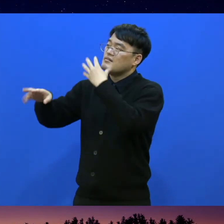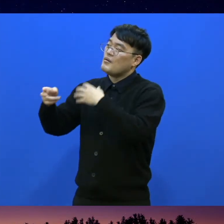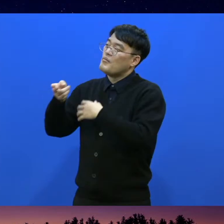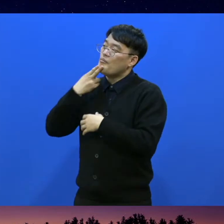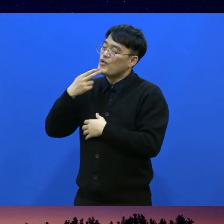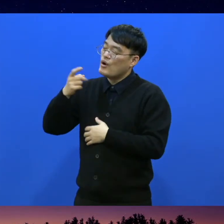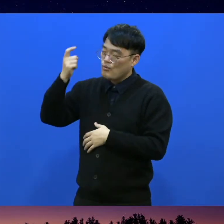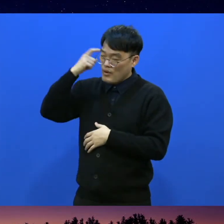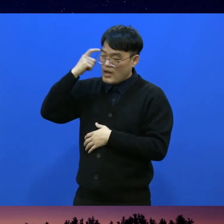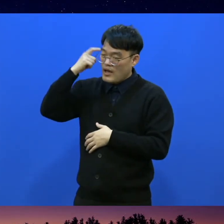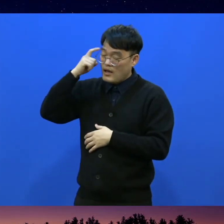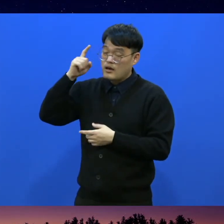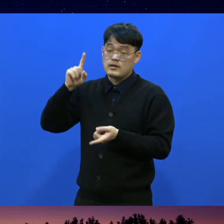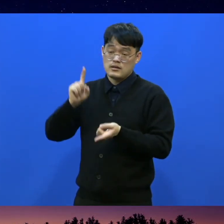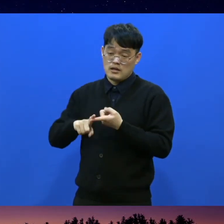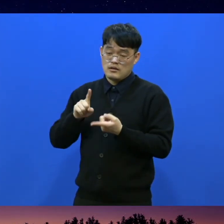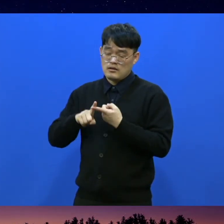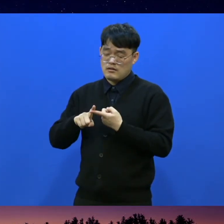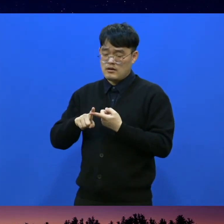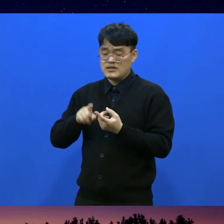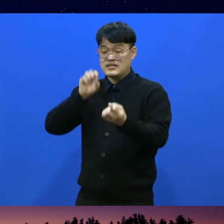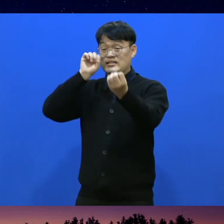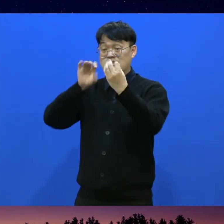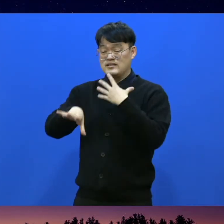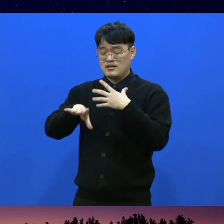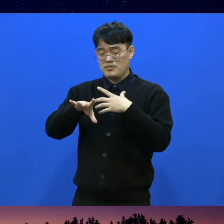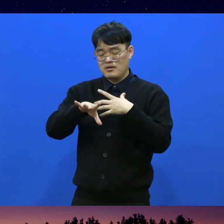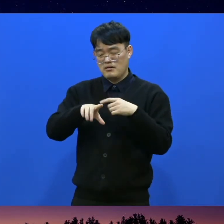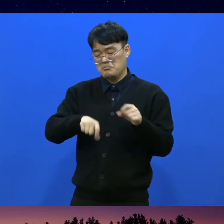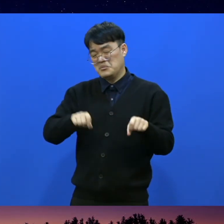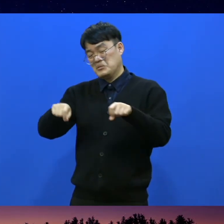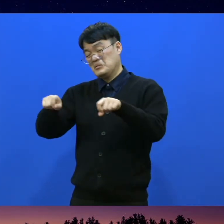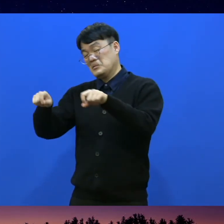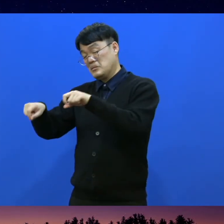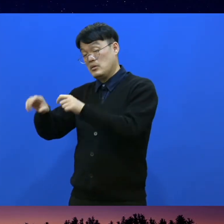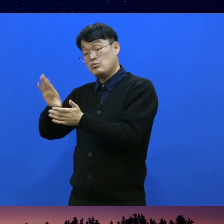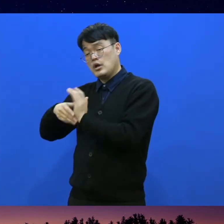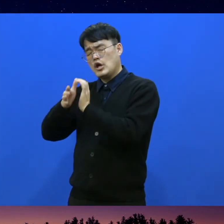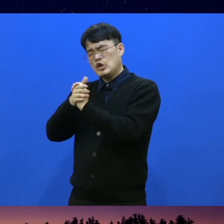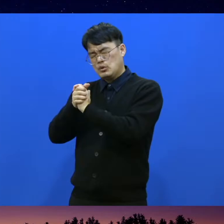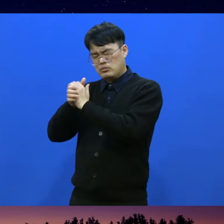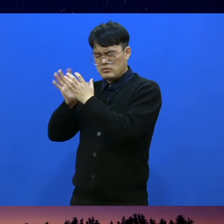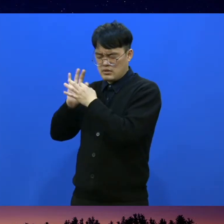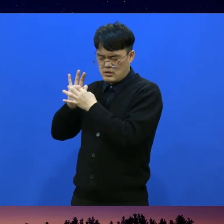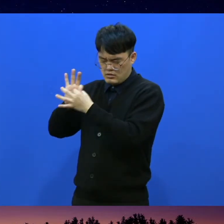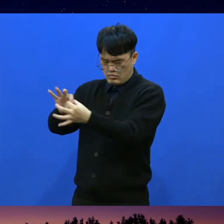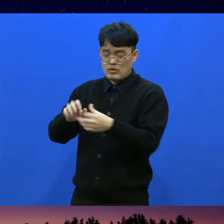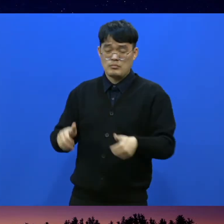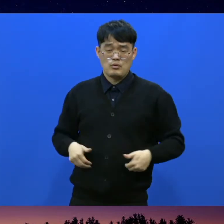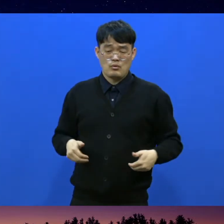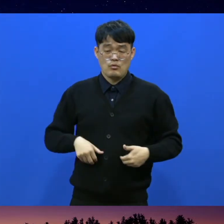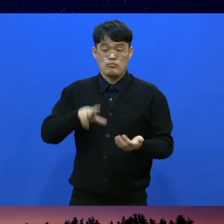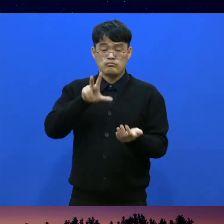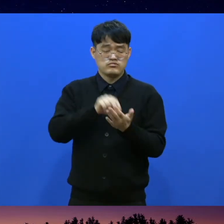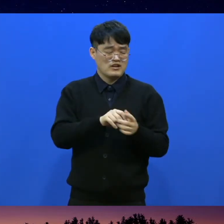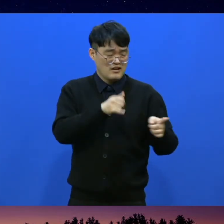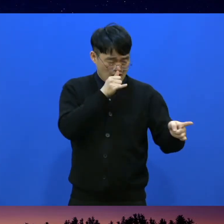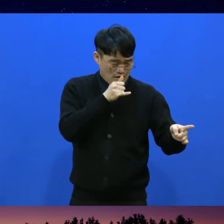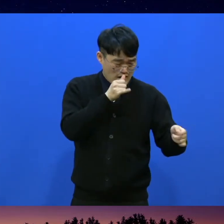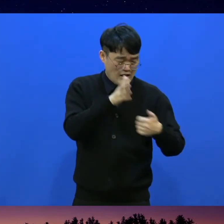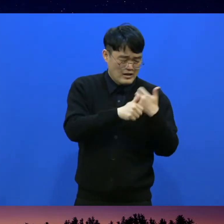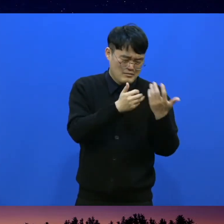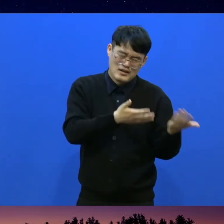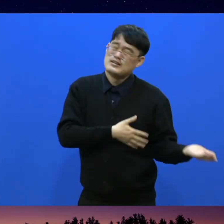않으시는가? 응답이 지체될 때 기도는 계속되는 거예요. 우리는 문제가 있어 하나님에게 나아갑니다.